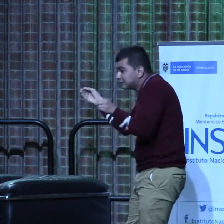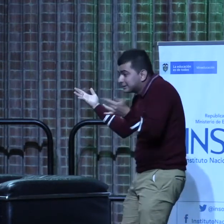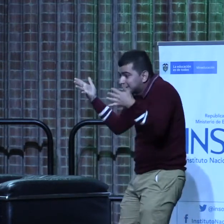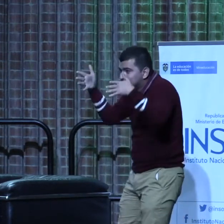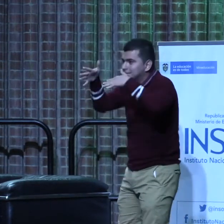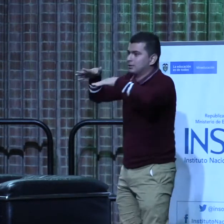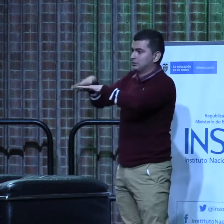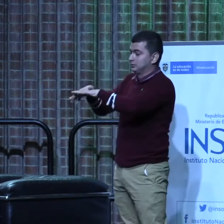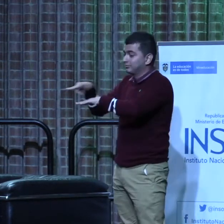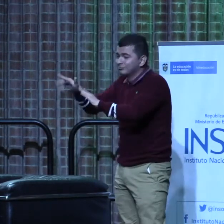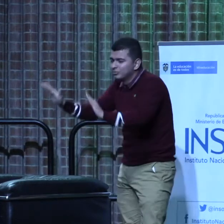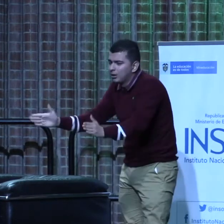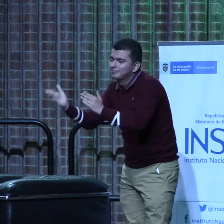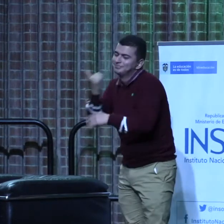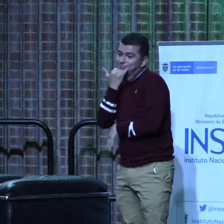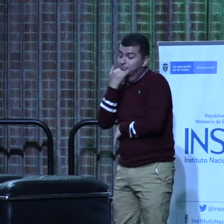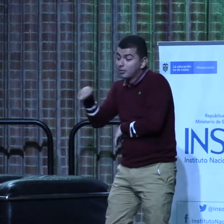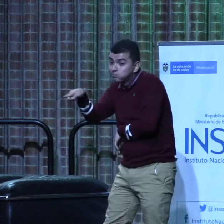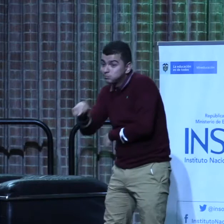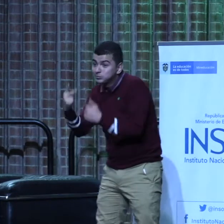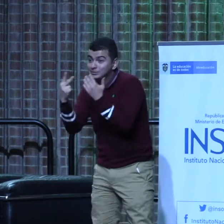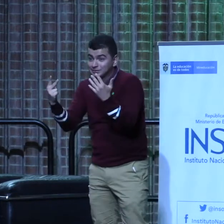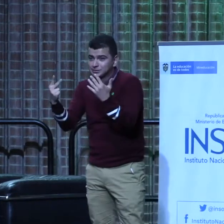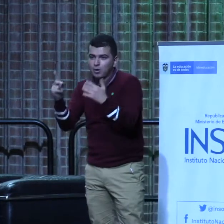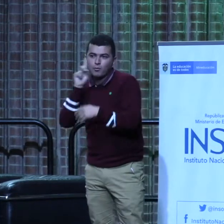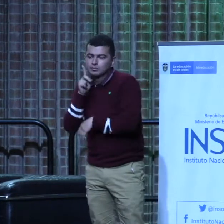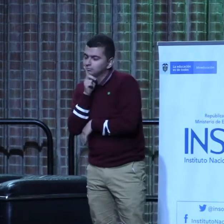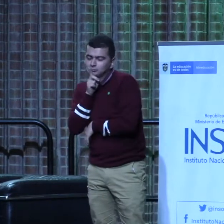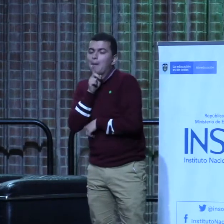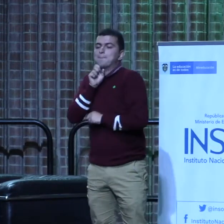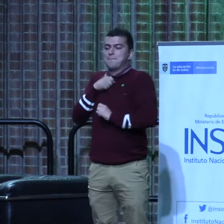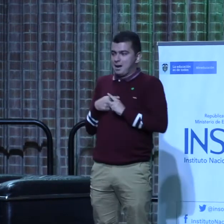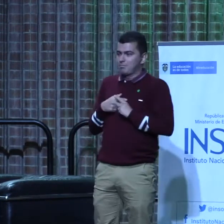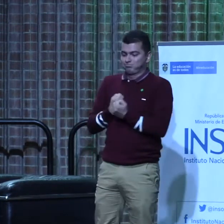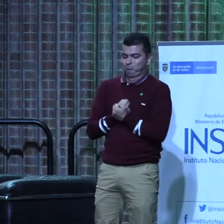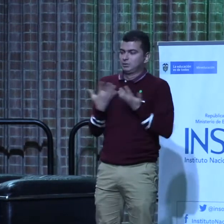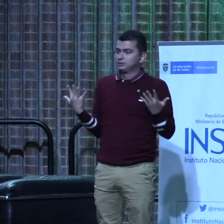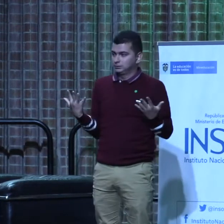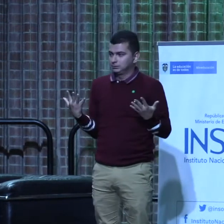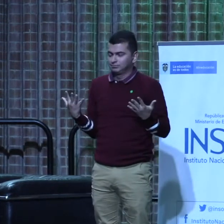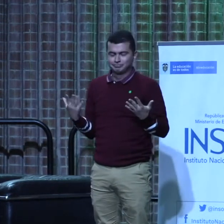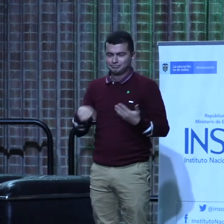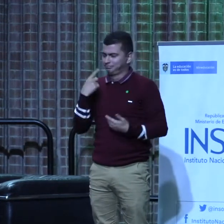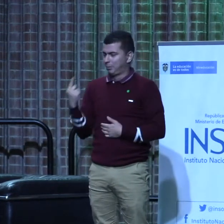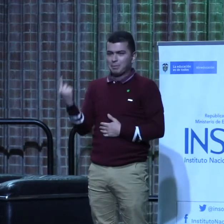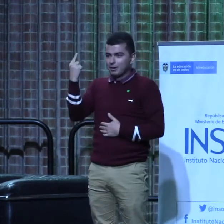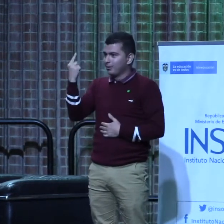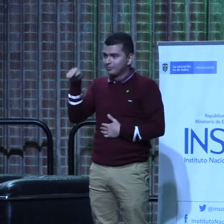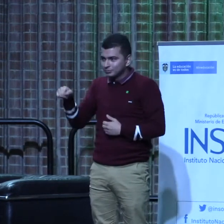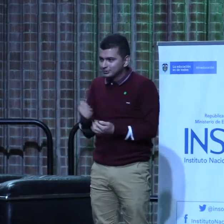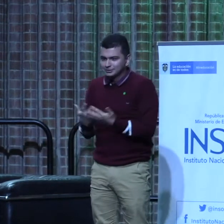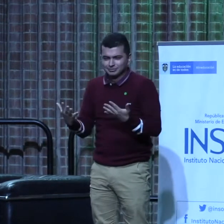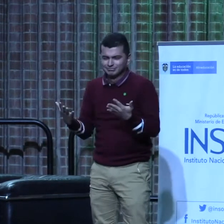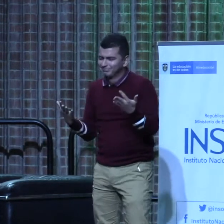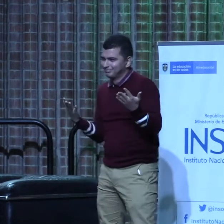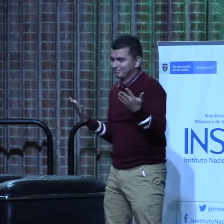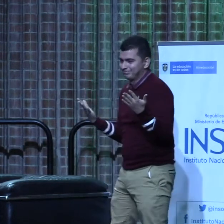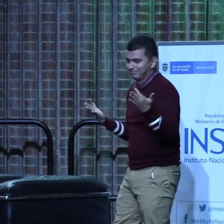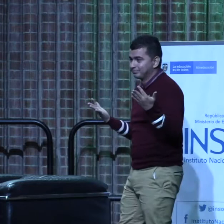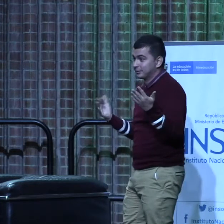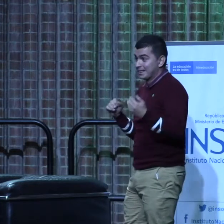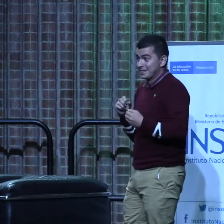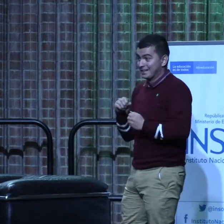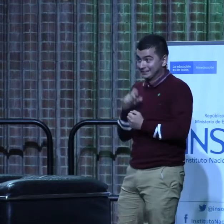Es una gran experiencia y recogiendo pues todo esto, obviamente, y con estos 7